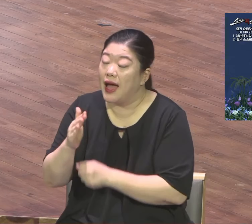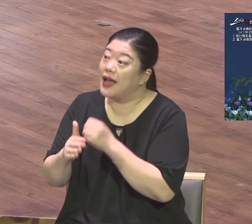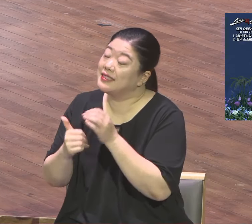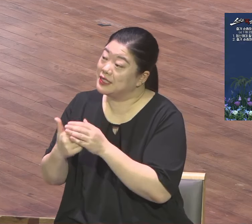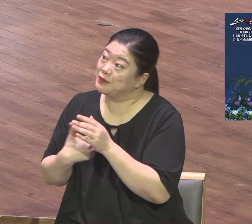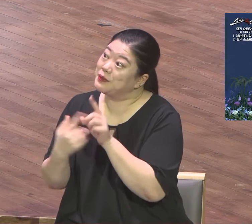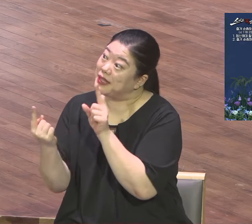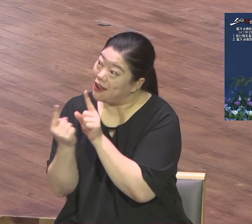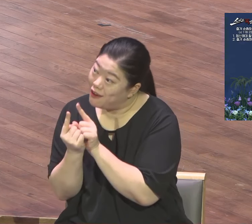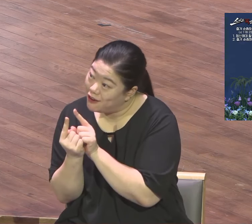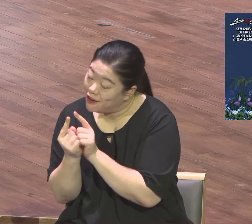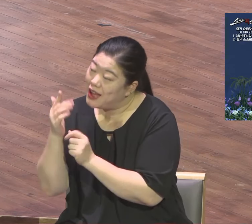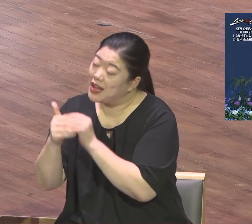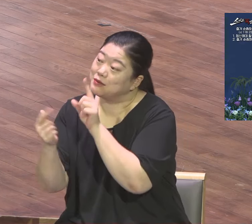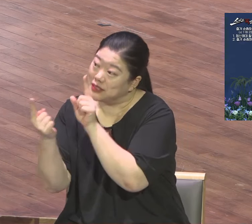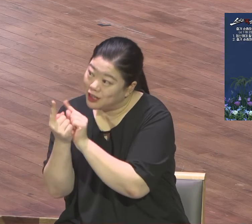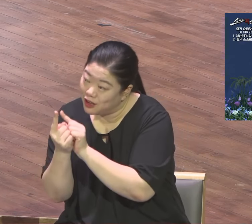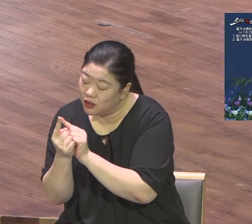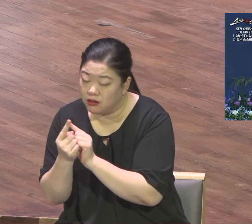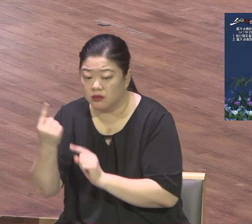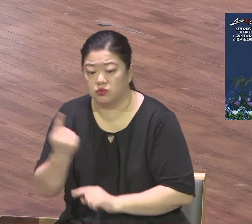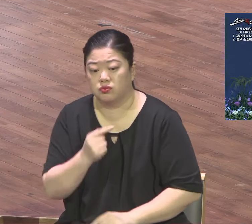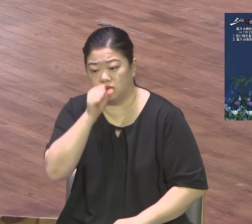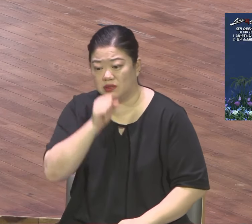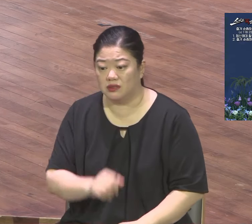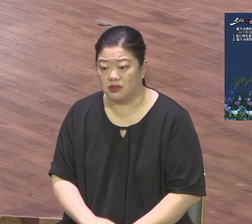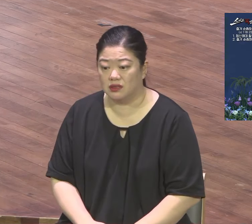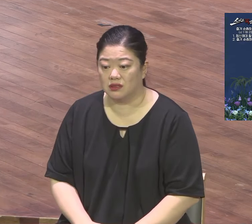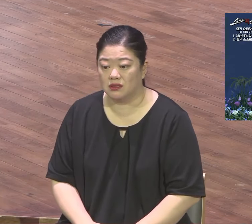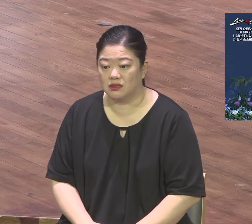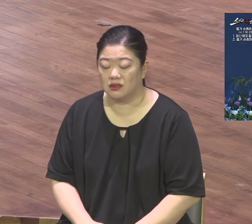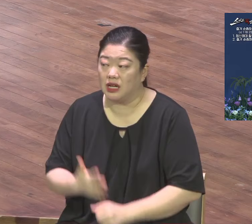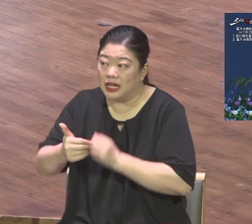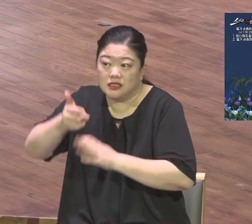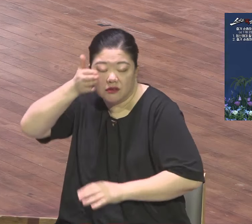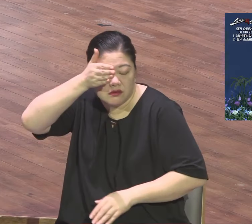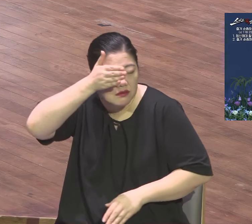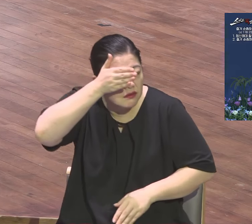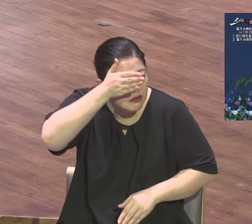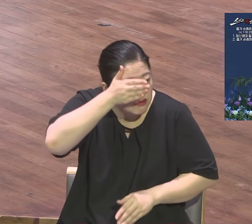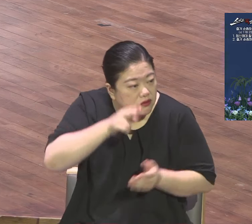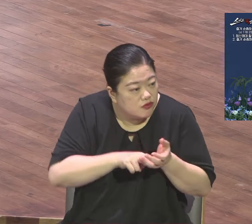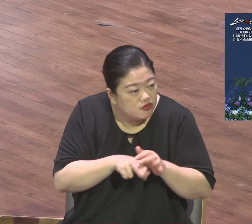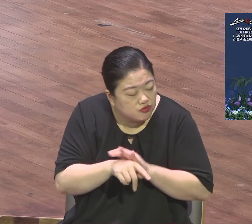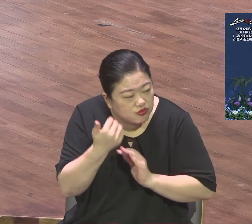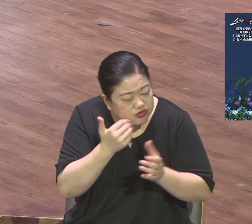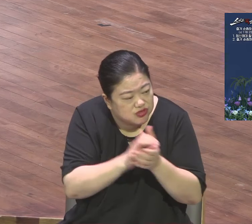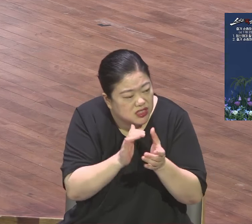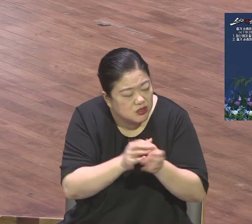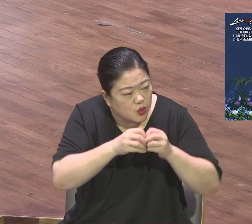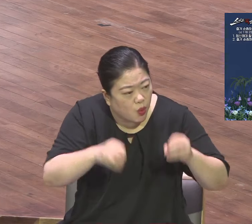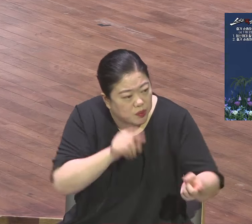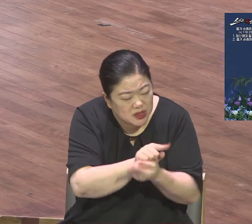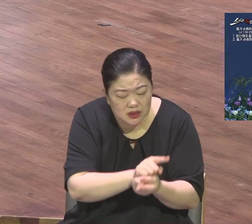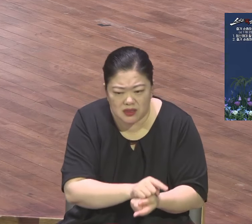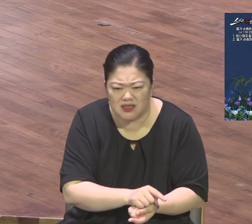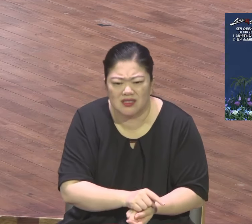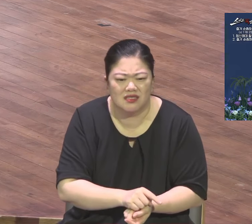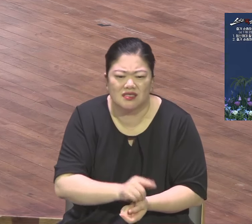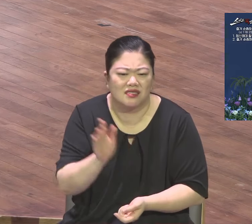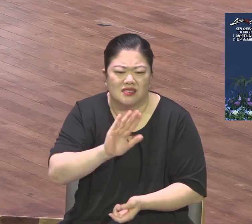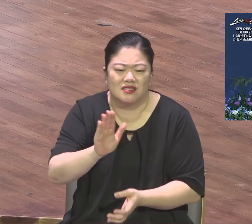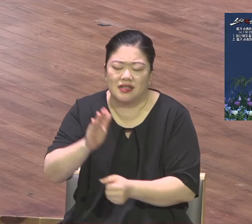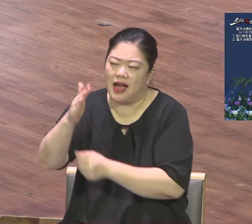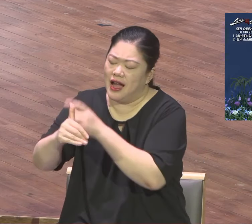부르시구나. 기쁜 마음으로 제가 말씀드렸잖아요. 쫙 강원도에서 쫙 충청도에서 쫙 먼 곳에서 말씀